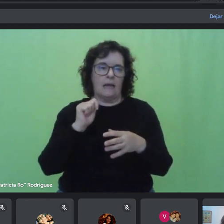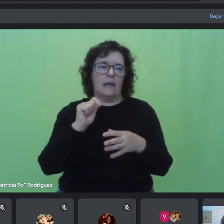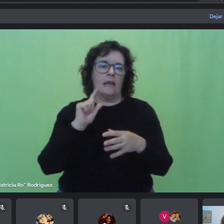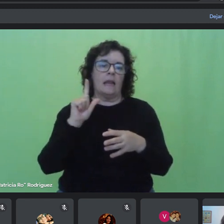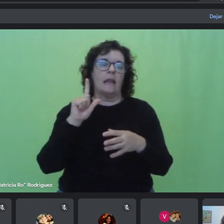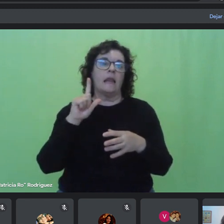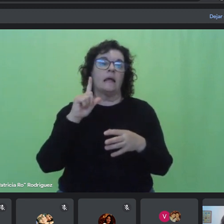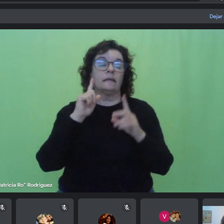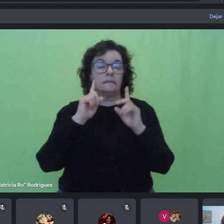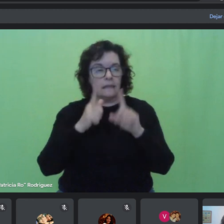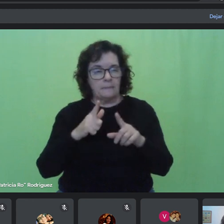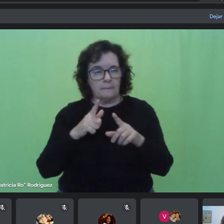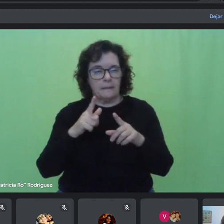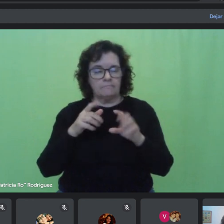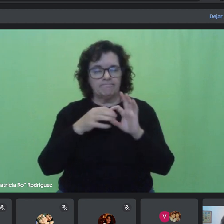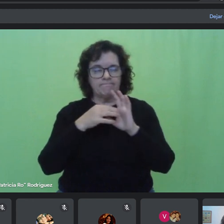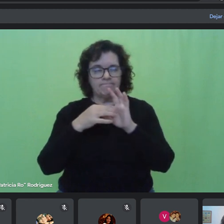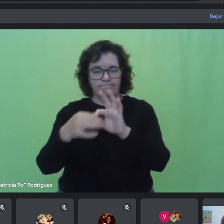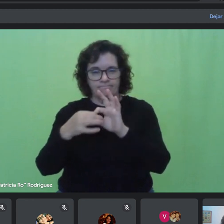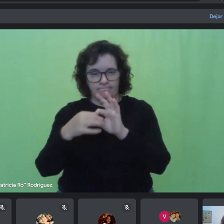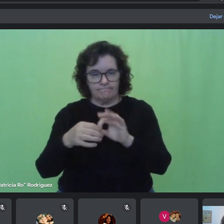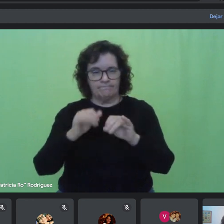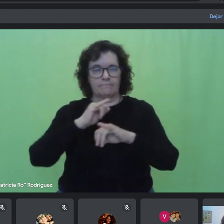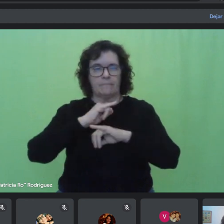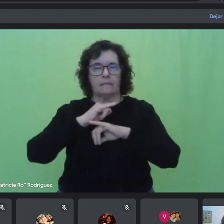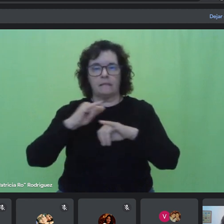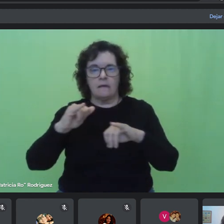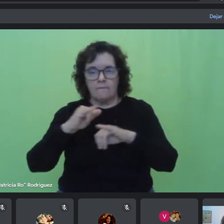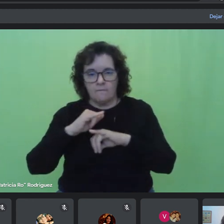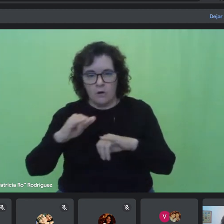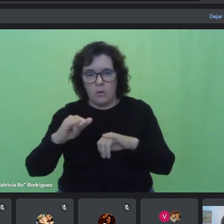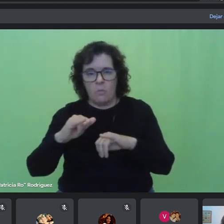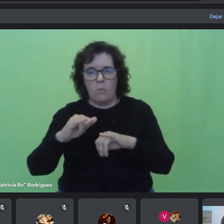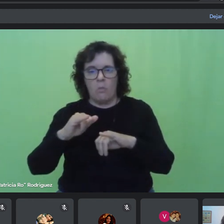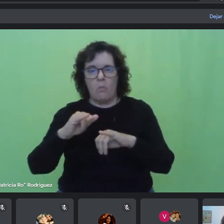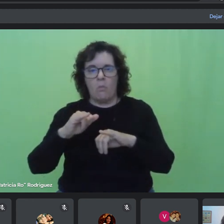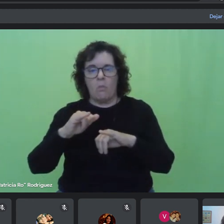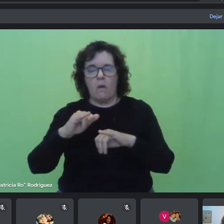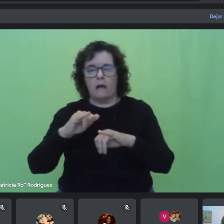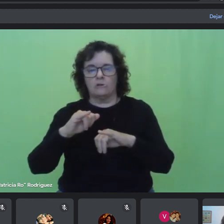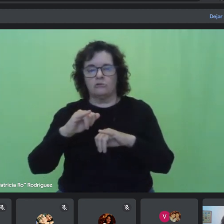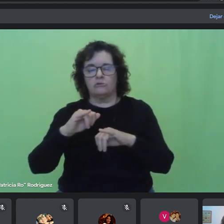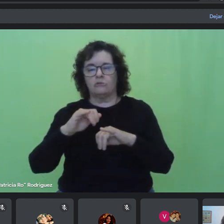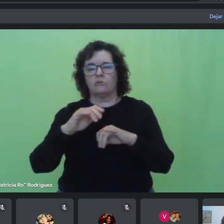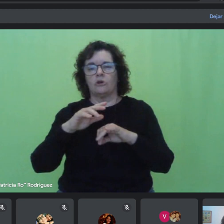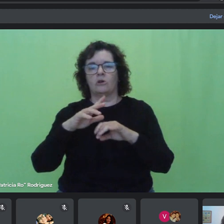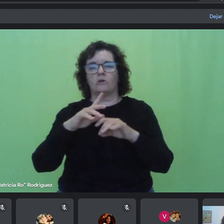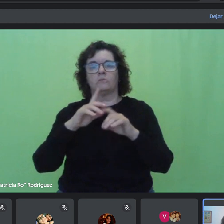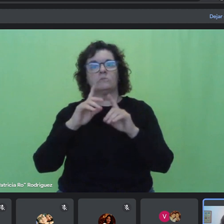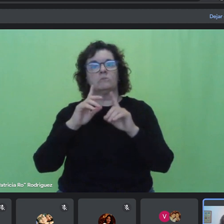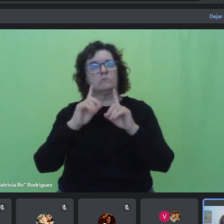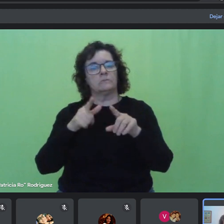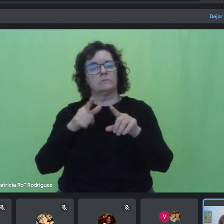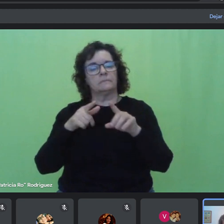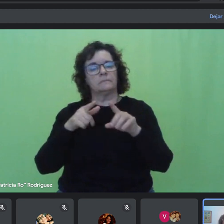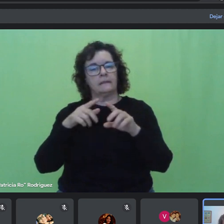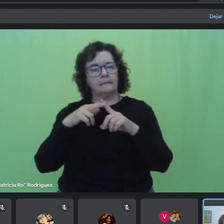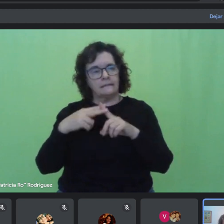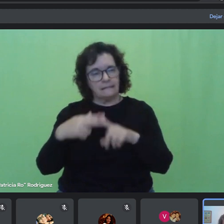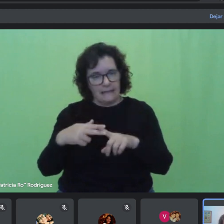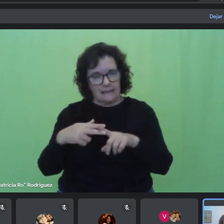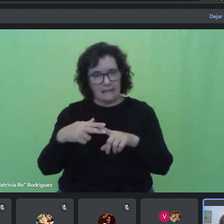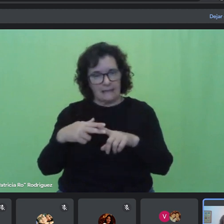información y tecnología. No, y relacionar tecnologías. ¿Es relacionar? Termina